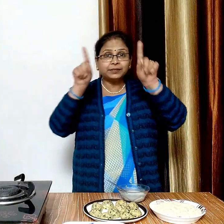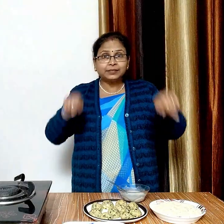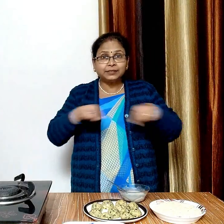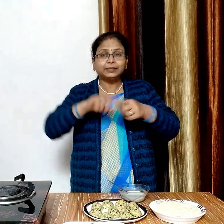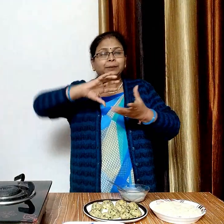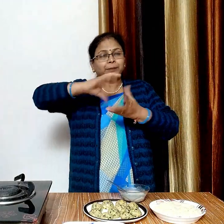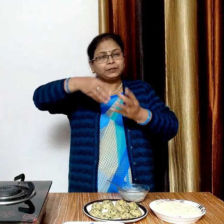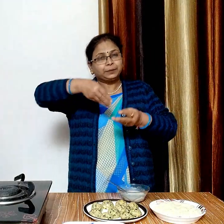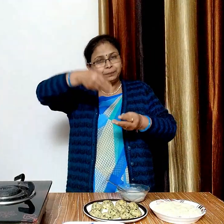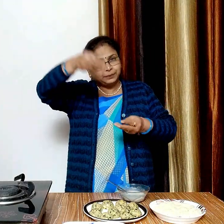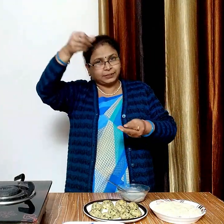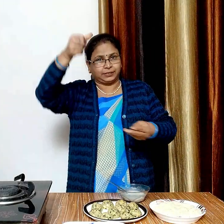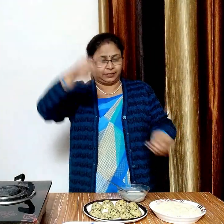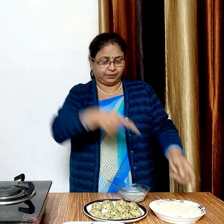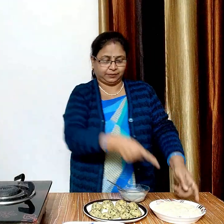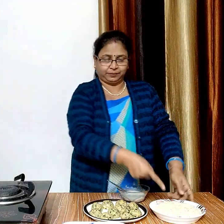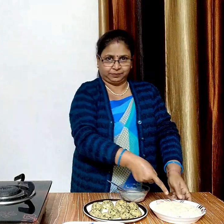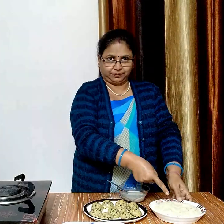अब एक प्लेट में ब्रेट क्रम्स ले लेंगे